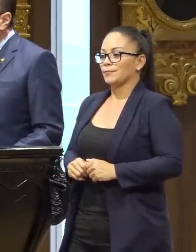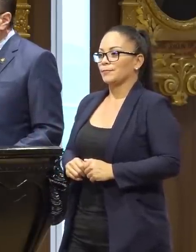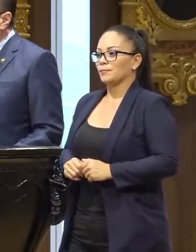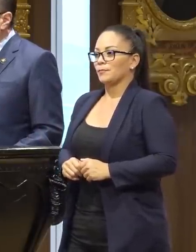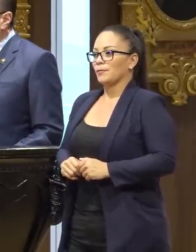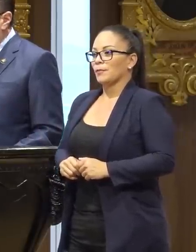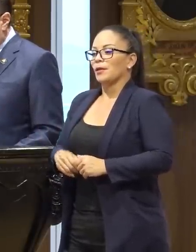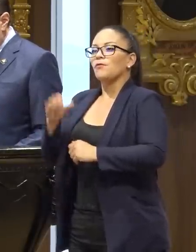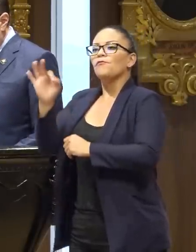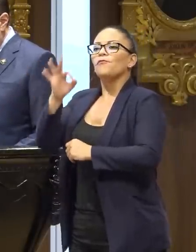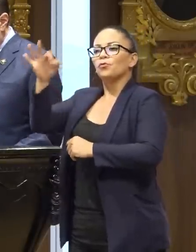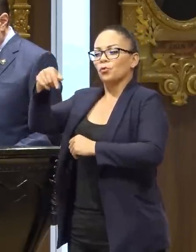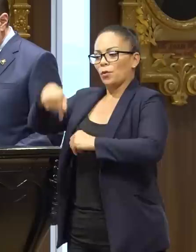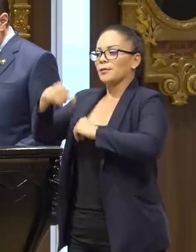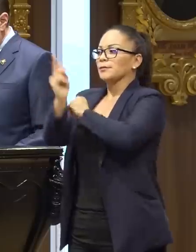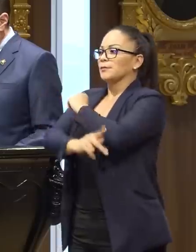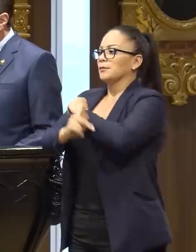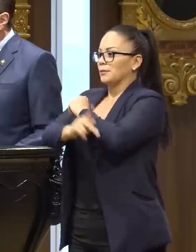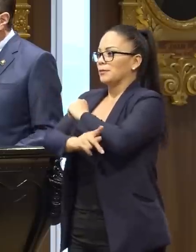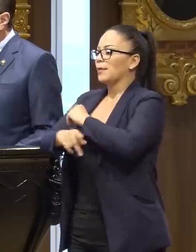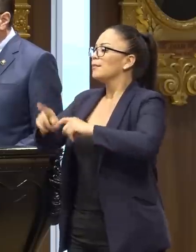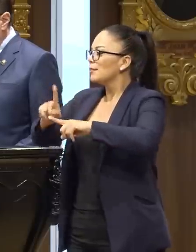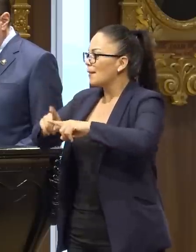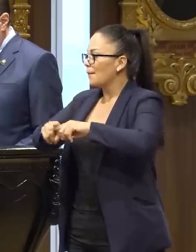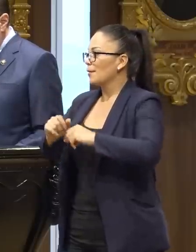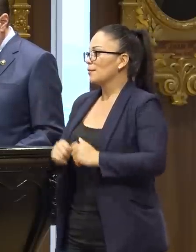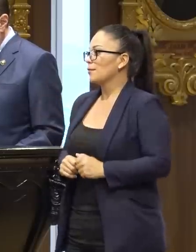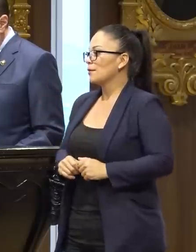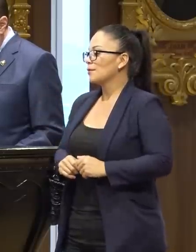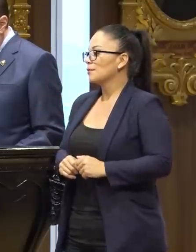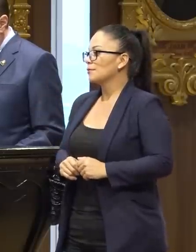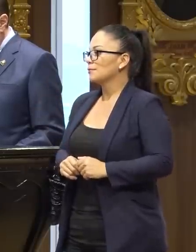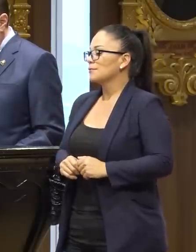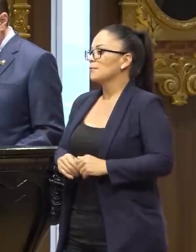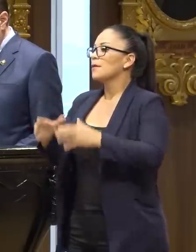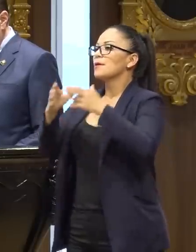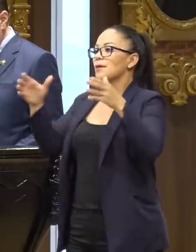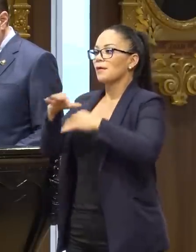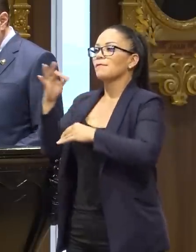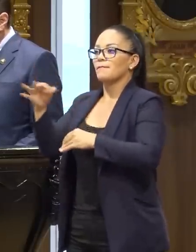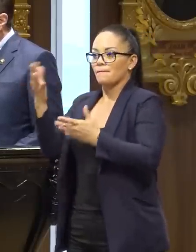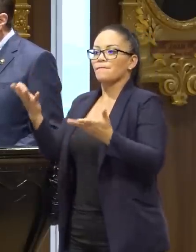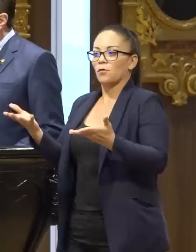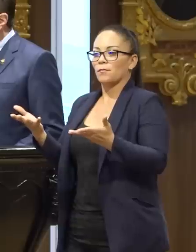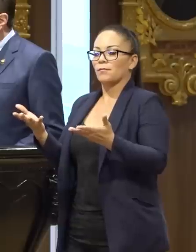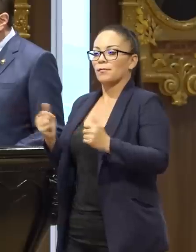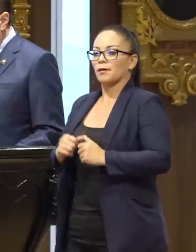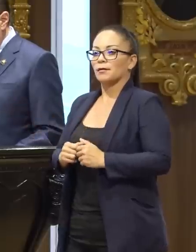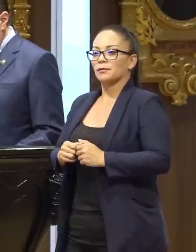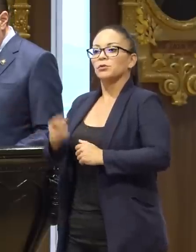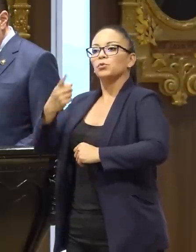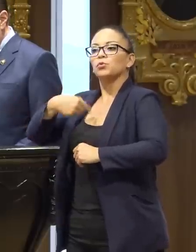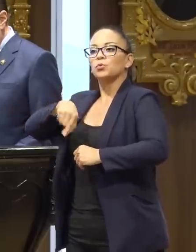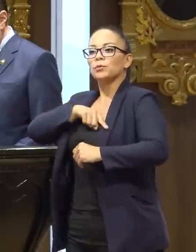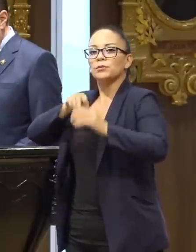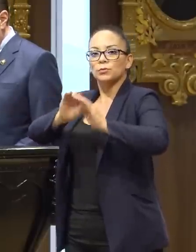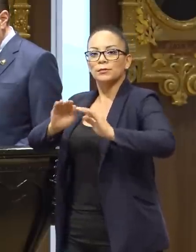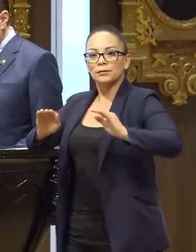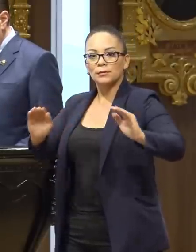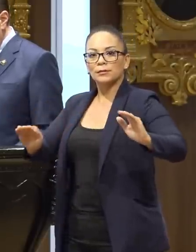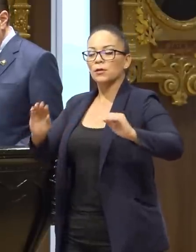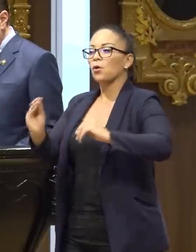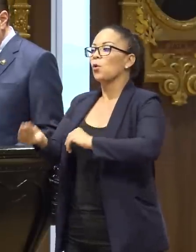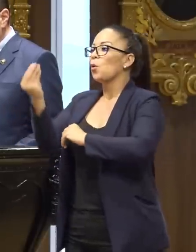El futuro de esta patria depende en gran medida de que nuestra niñez y